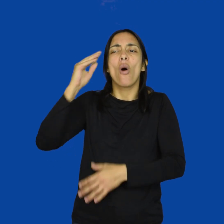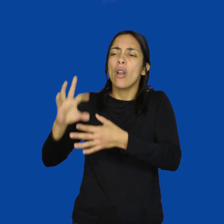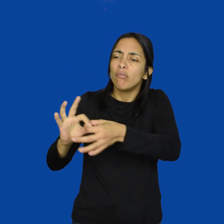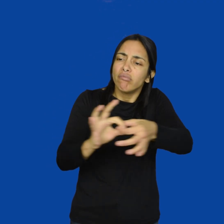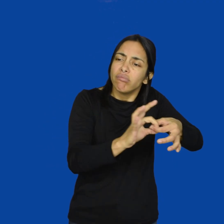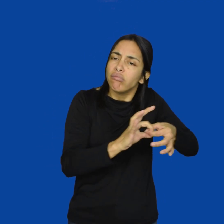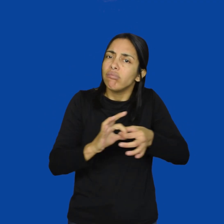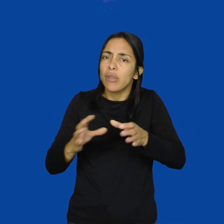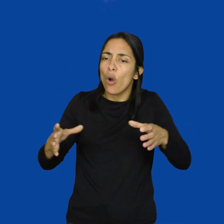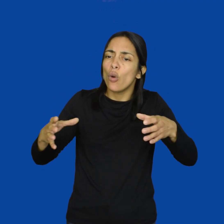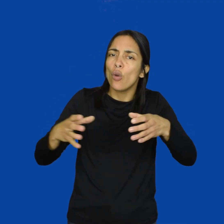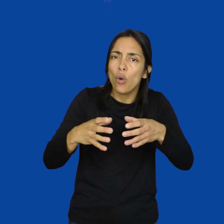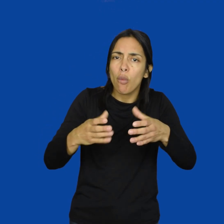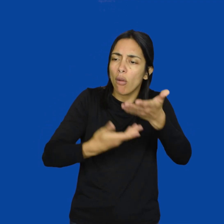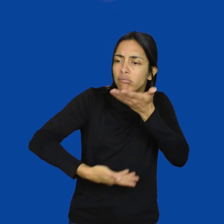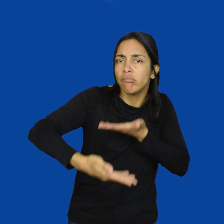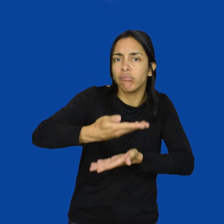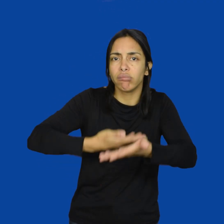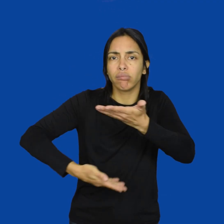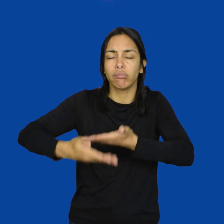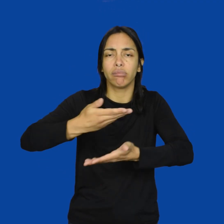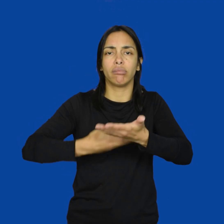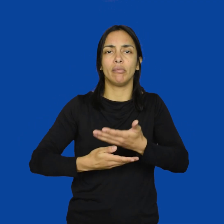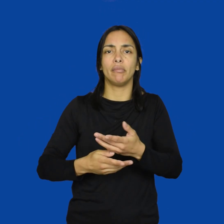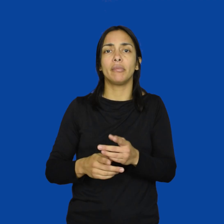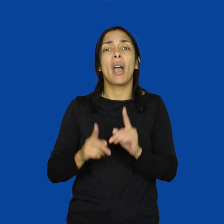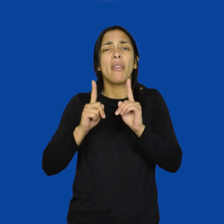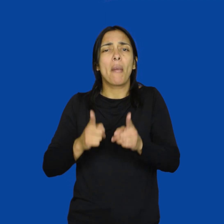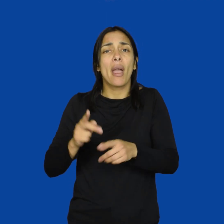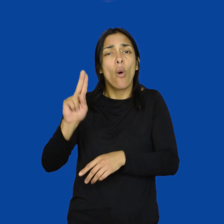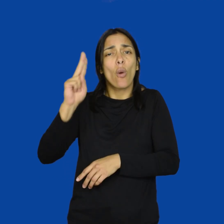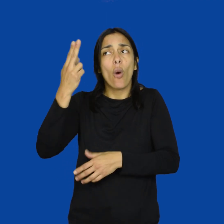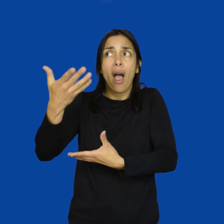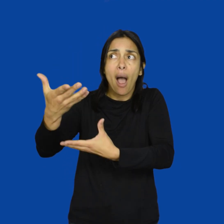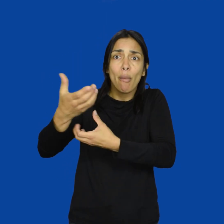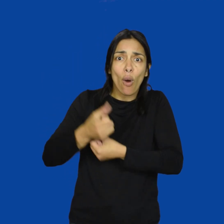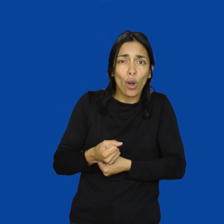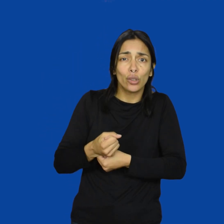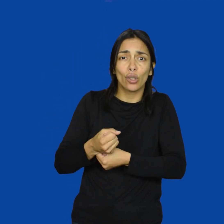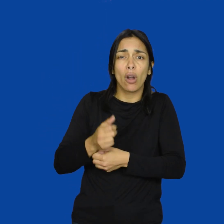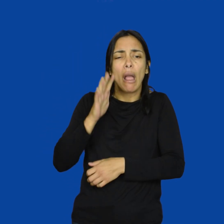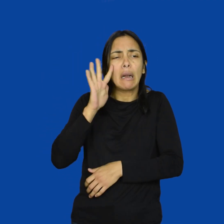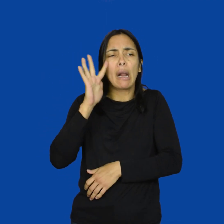la cual aferrarse. En especial con el apoyo de Uruguay, al reconocer el